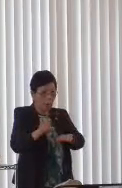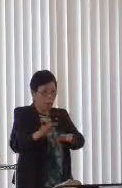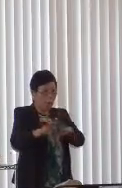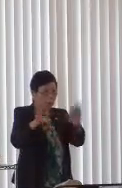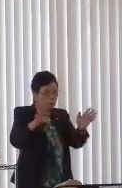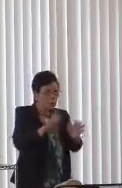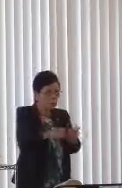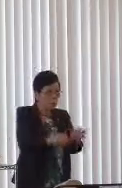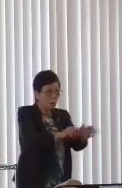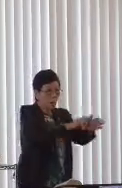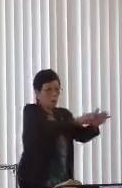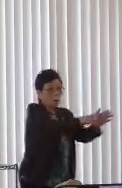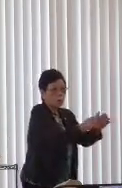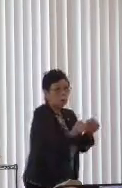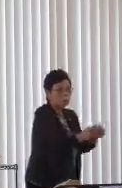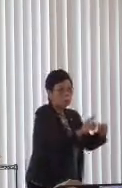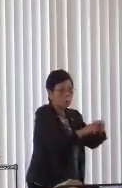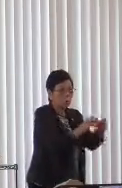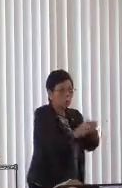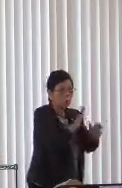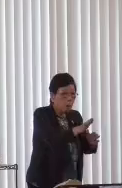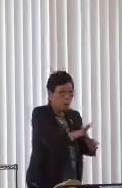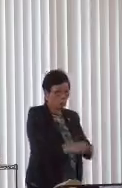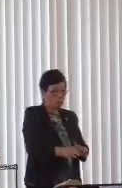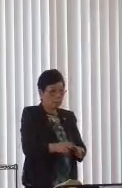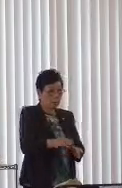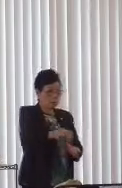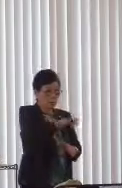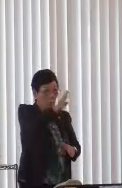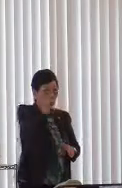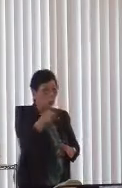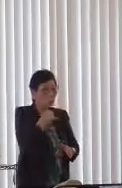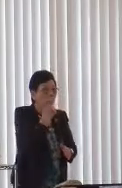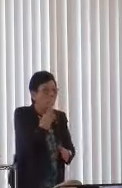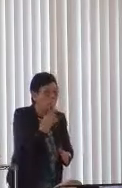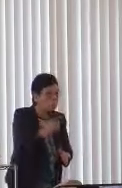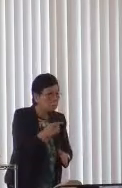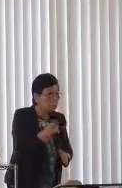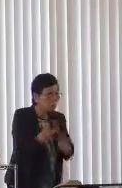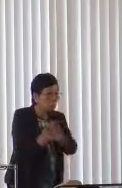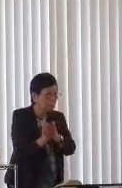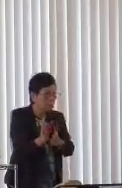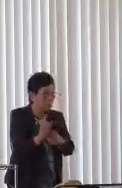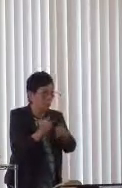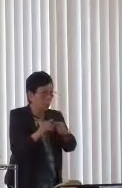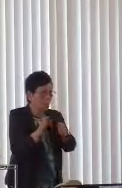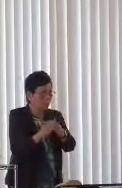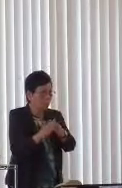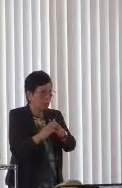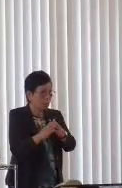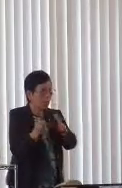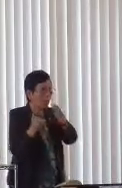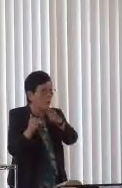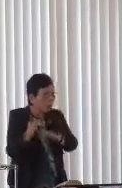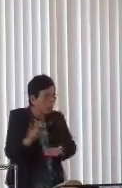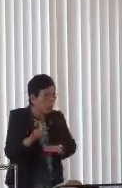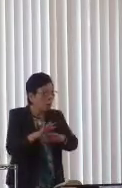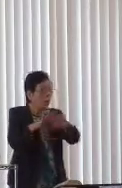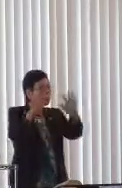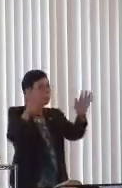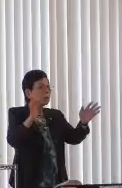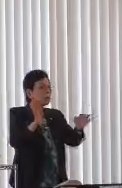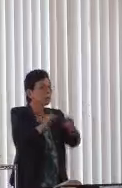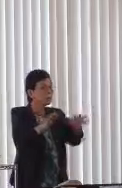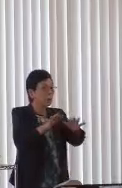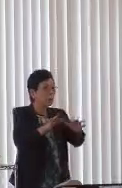これ本当の話です。山口県の某教会で、私の知り合いがそこに行ったん